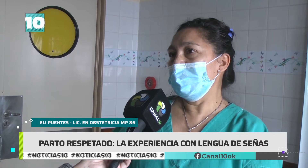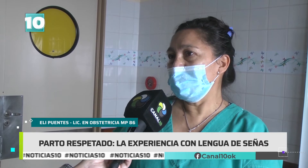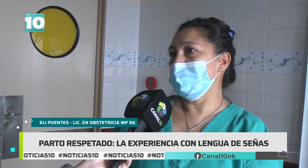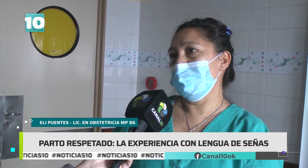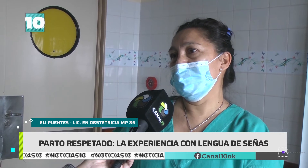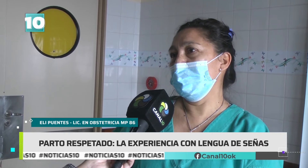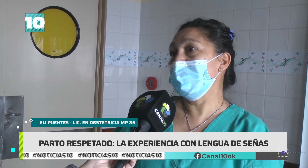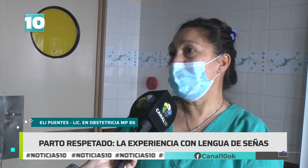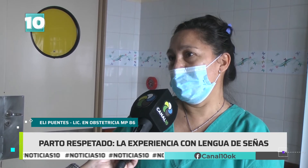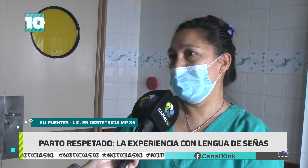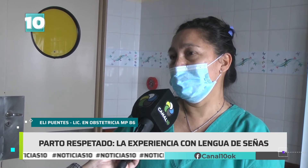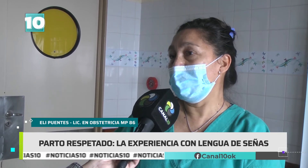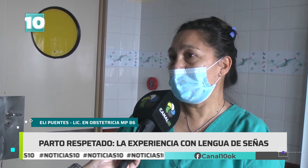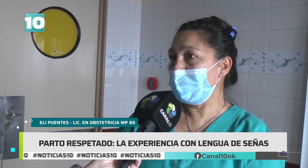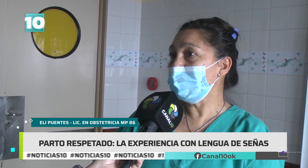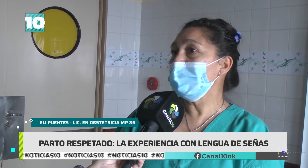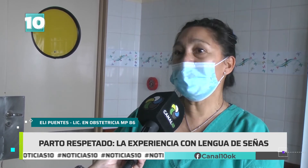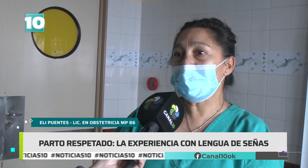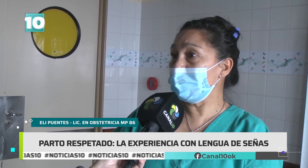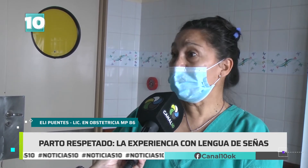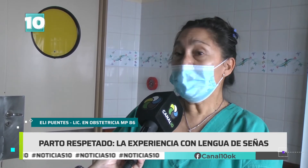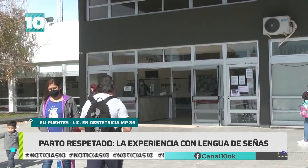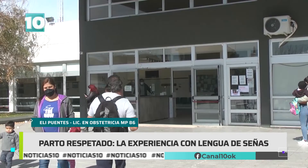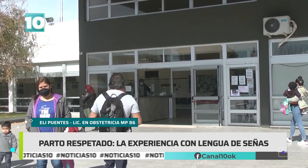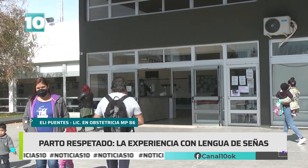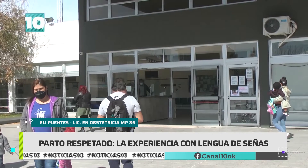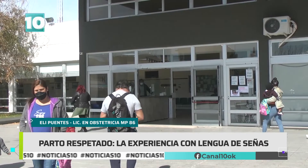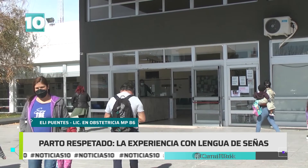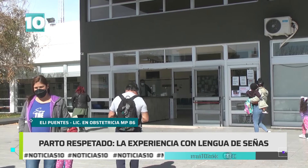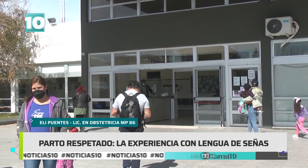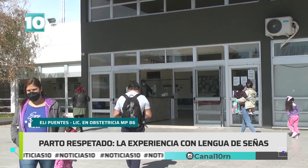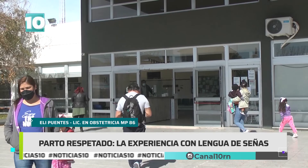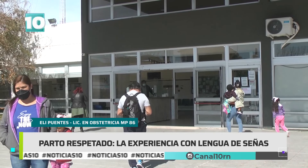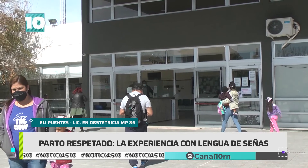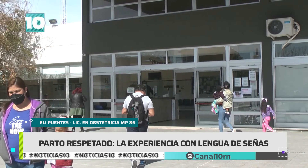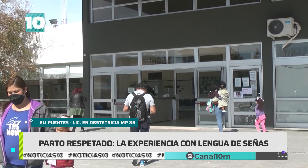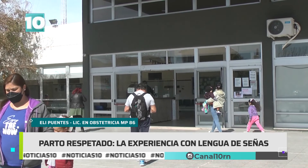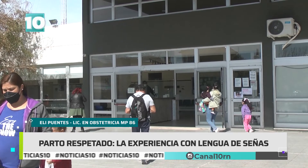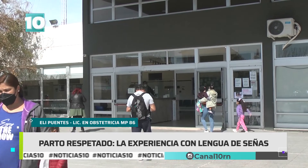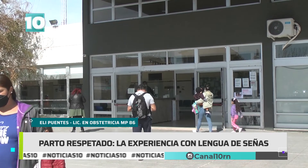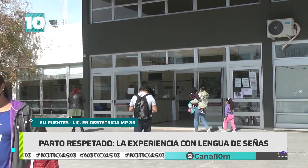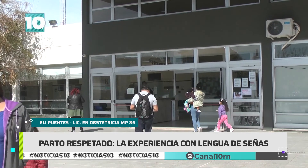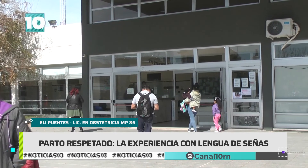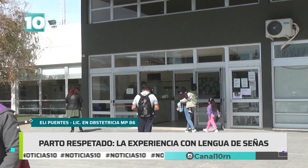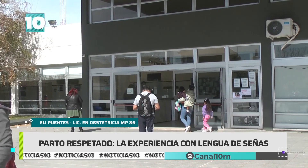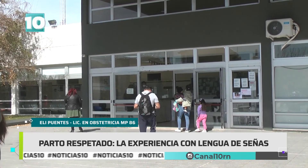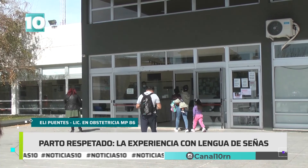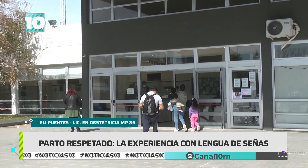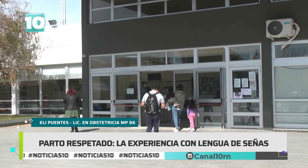incluir, trabajar de manera que todas las personas que somos parte de esta institución podamos ayudar a